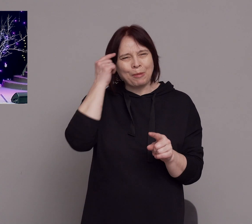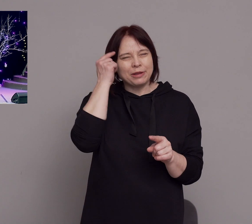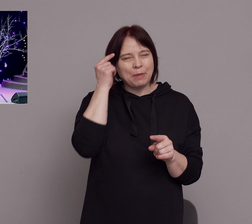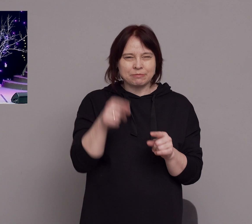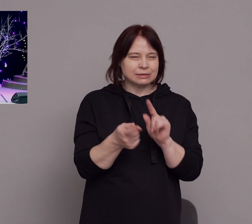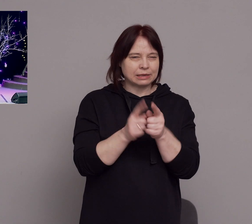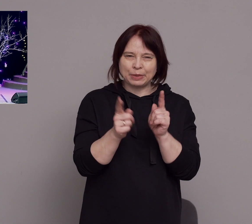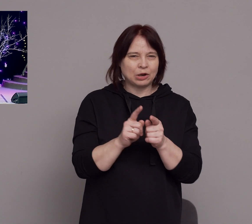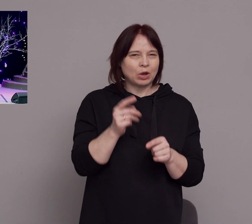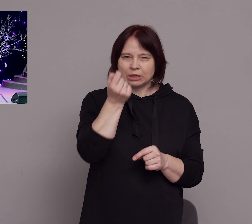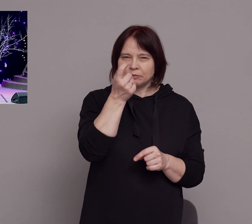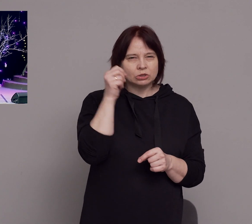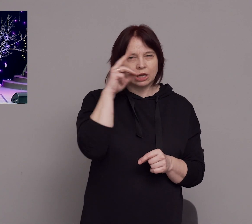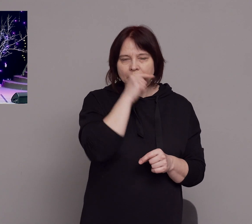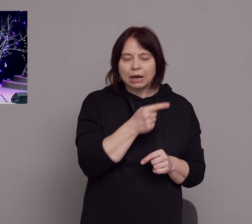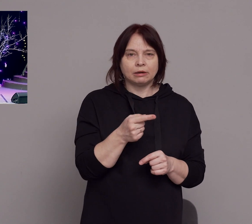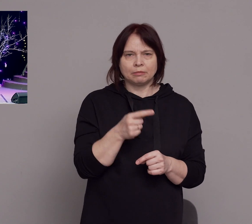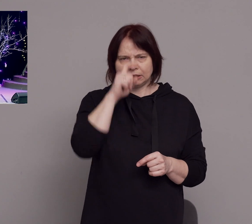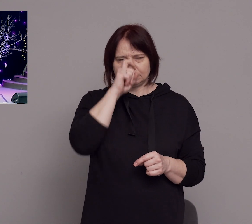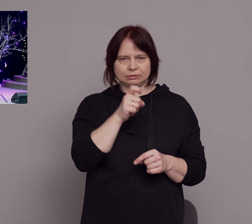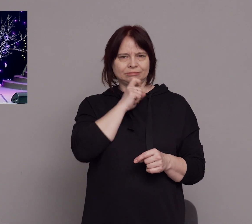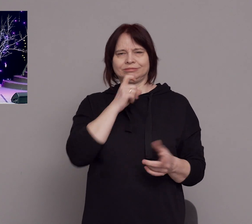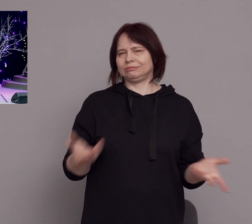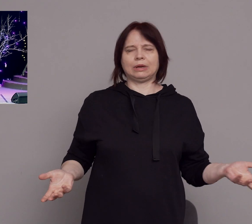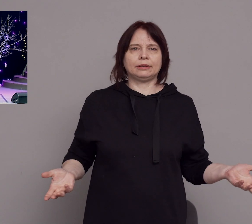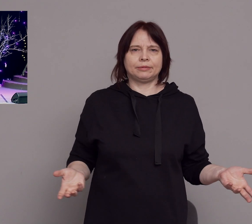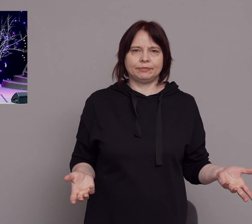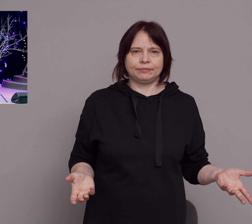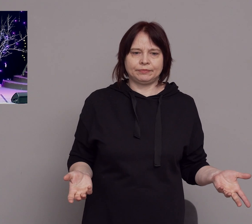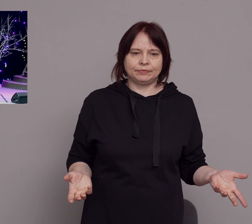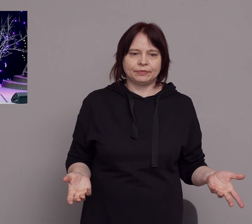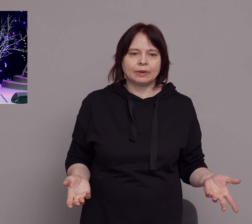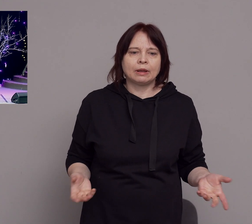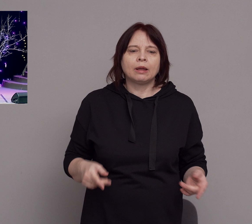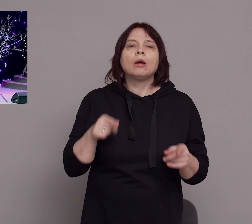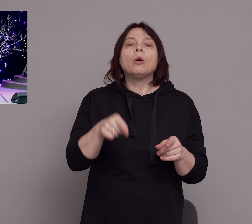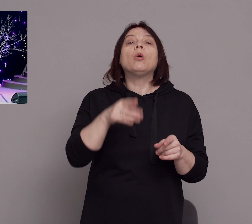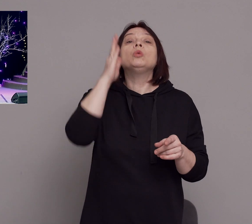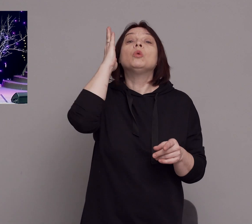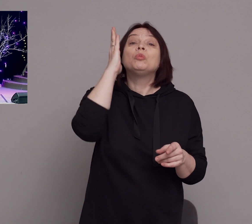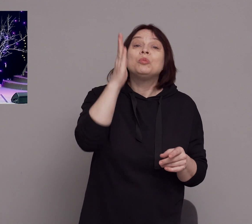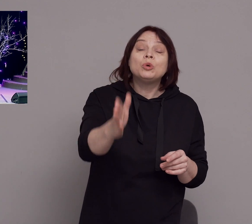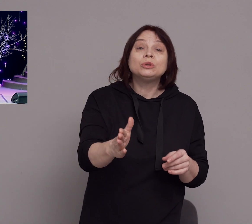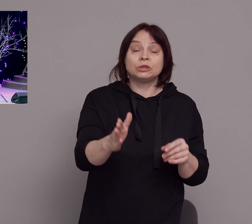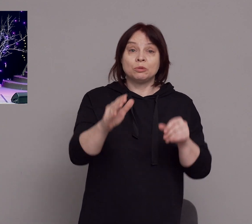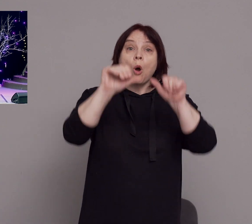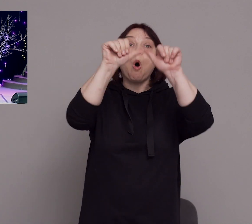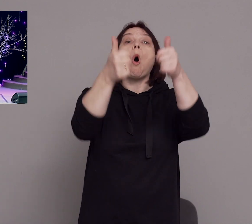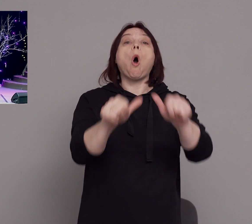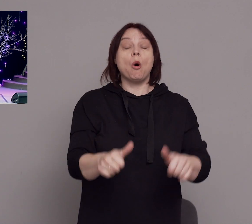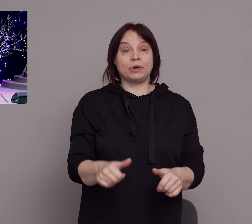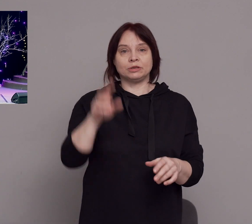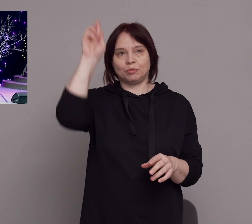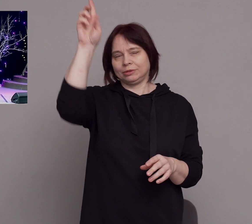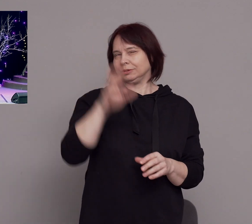из-за этого изначально можно неправильно понять. Когда здесь написано «он, будучи образом Божьим», образом это не означает,